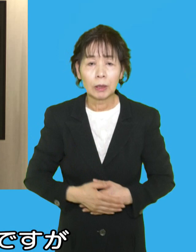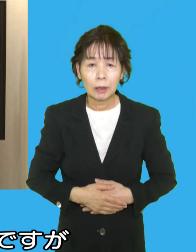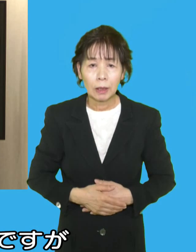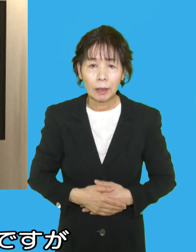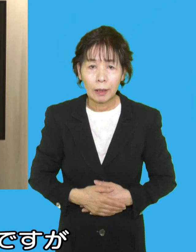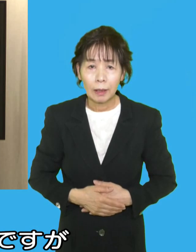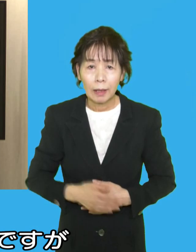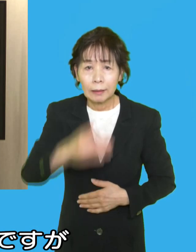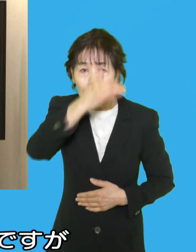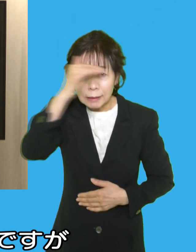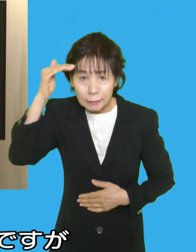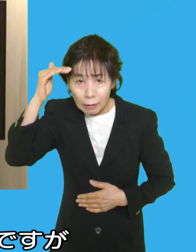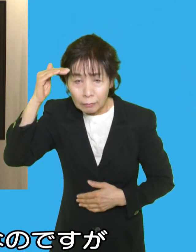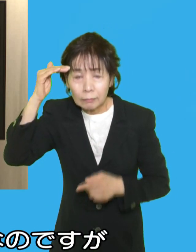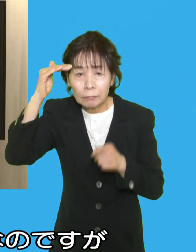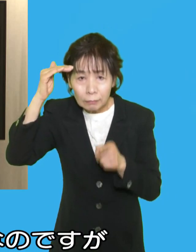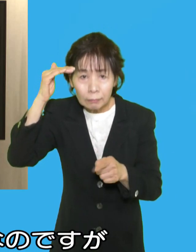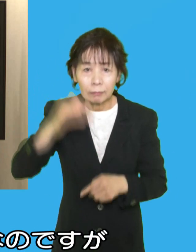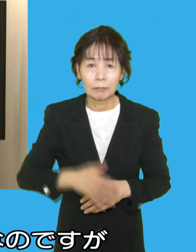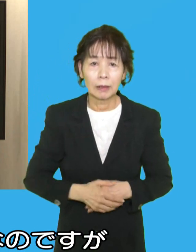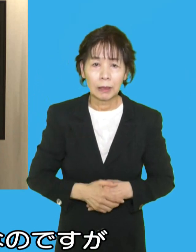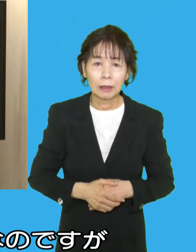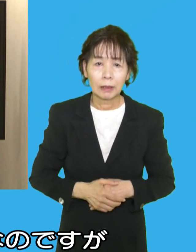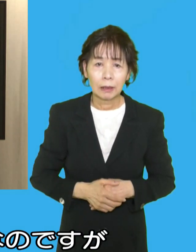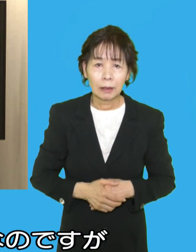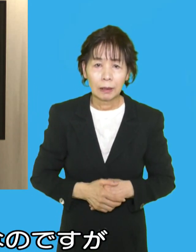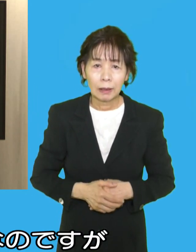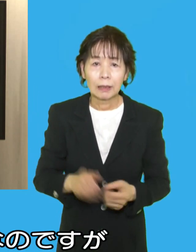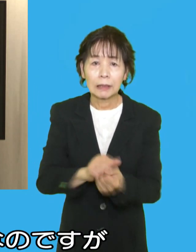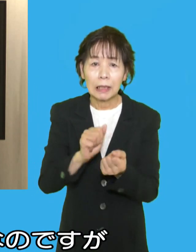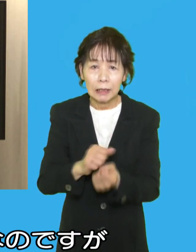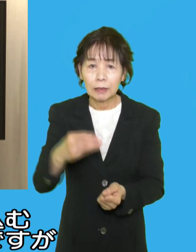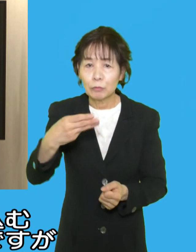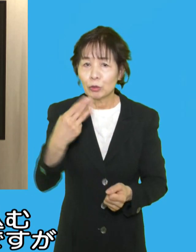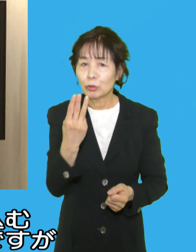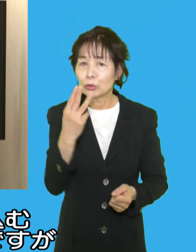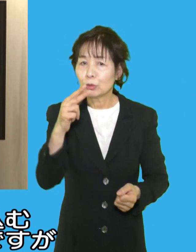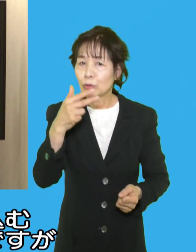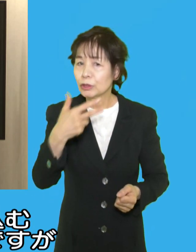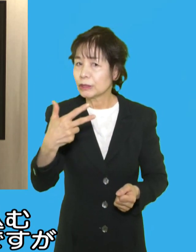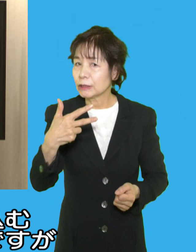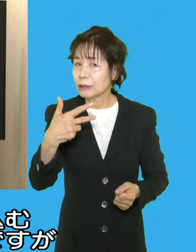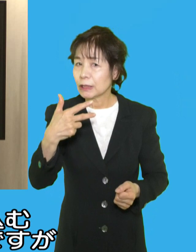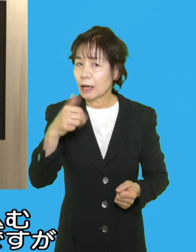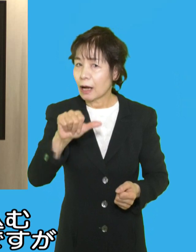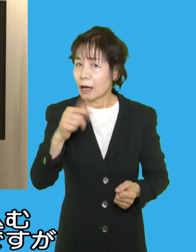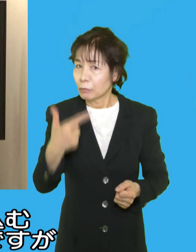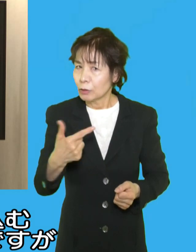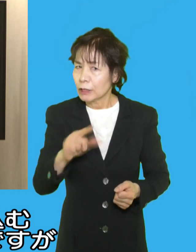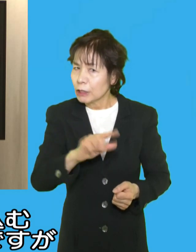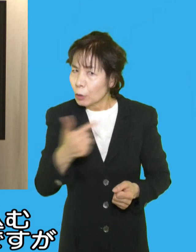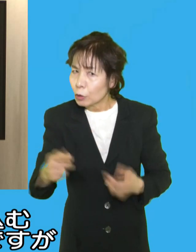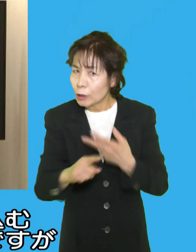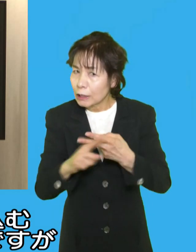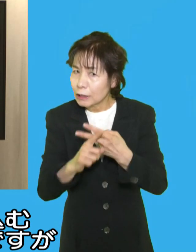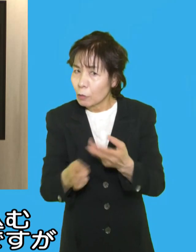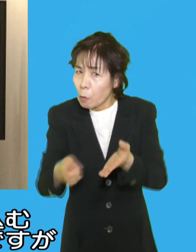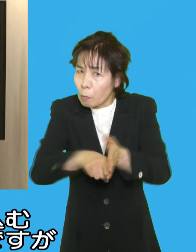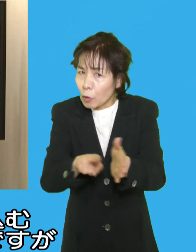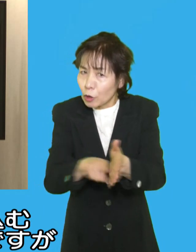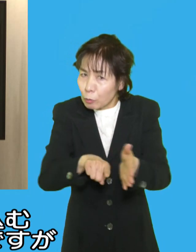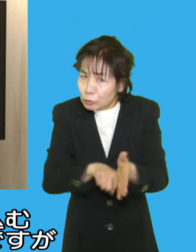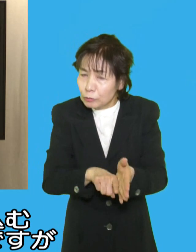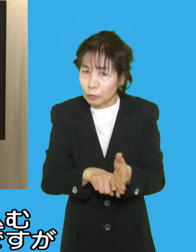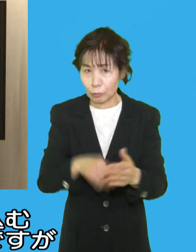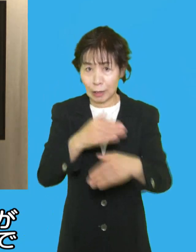大山の方なんですけども、さっきの堺ミュージアムなんですが、いろんな機能を盛り込むというお話があったん